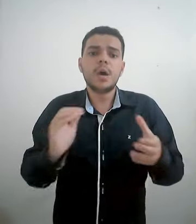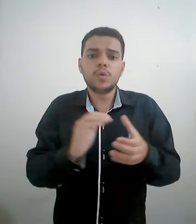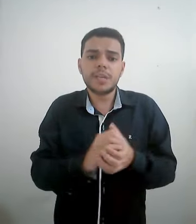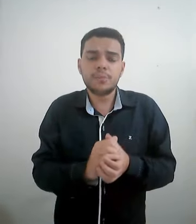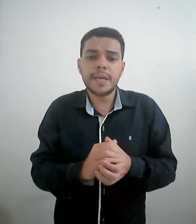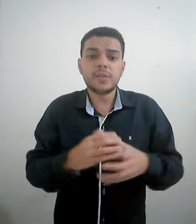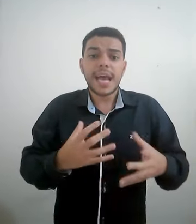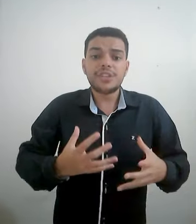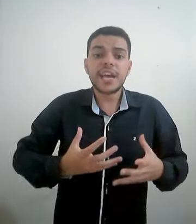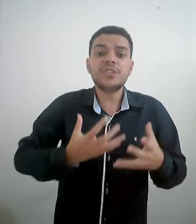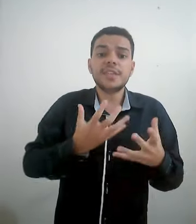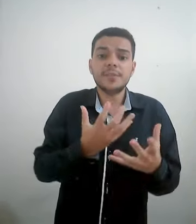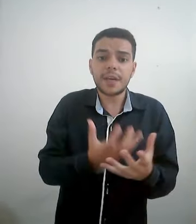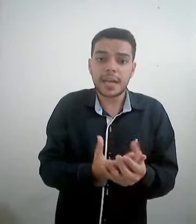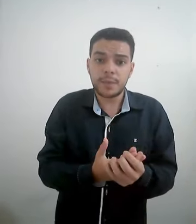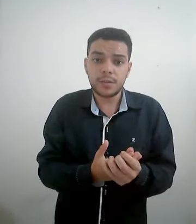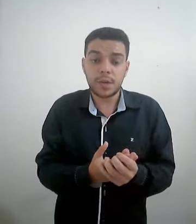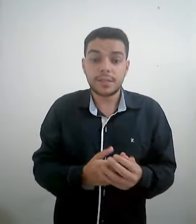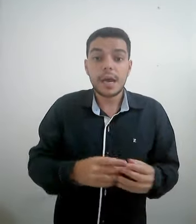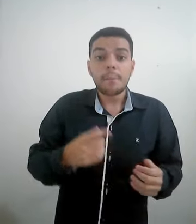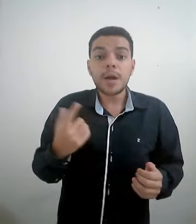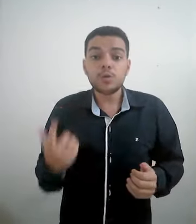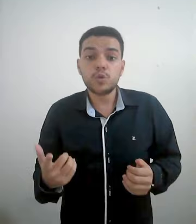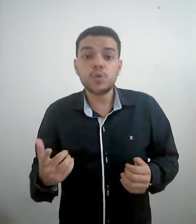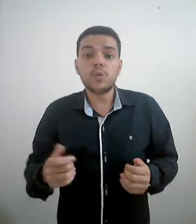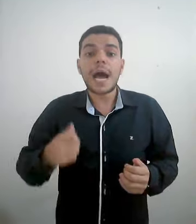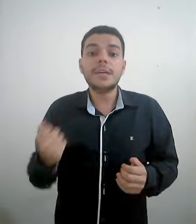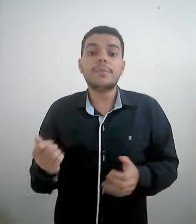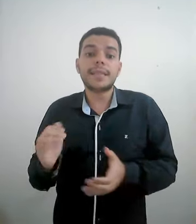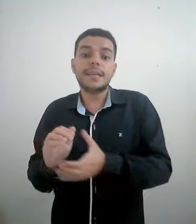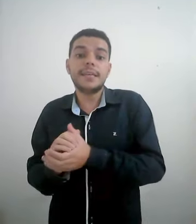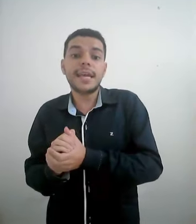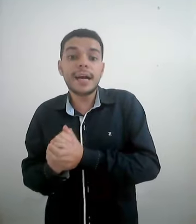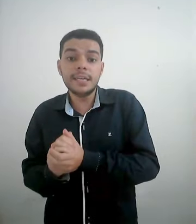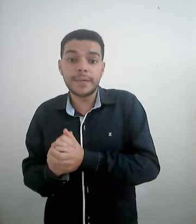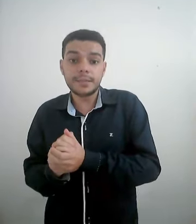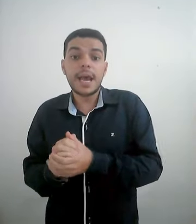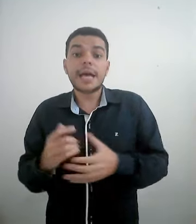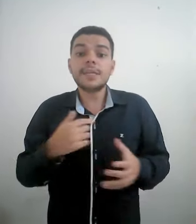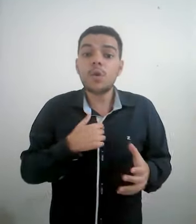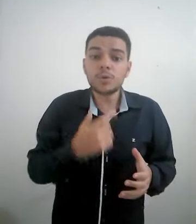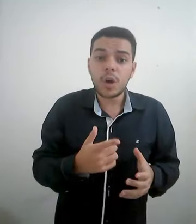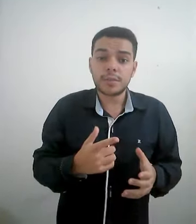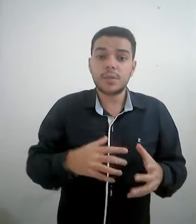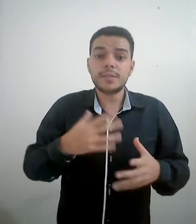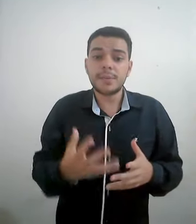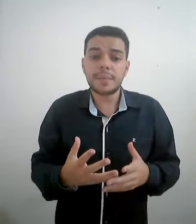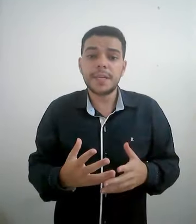os sentimentos, é cheia de significado para nós. Para o surdo, a língua materna dele é a Libras. Assim como nós, quando estamos